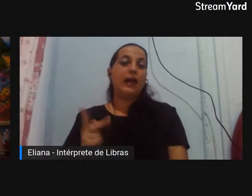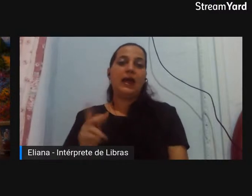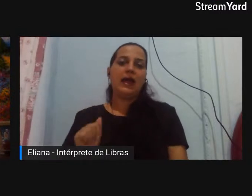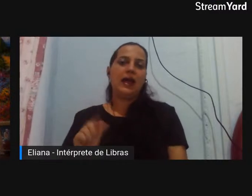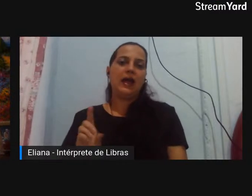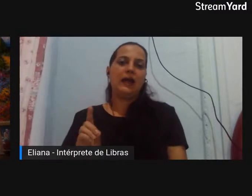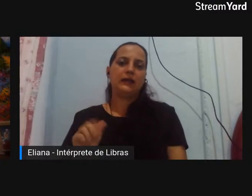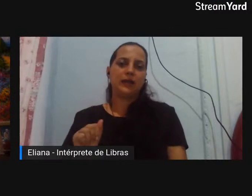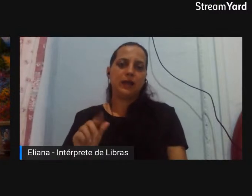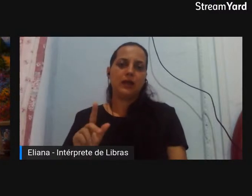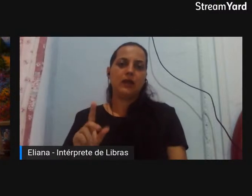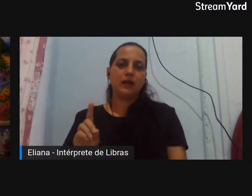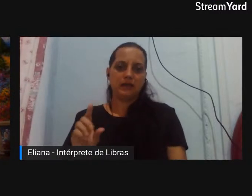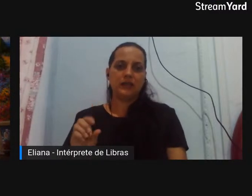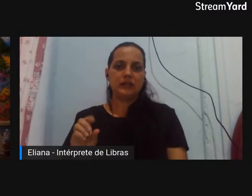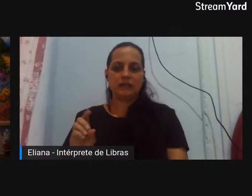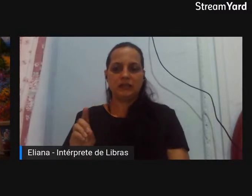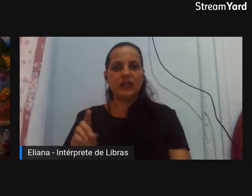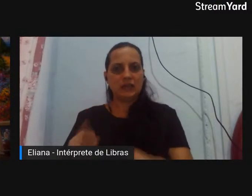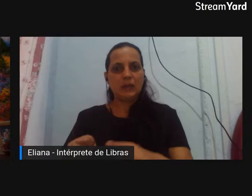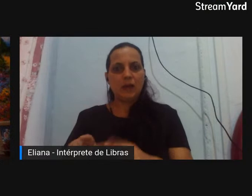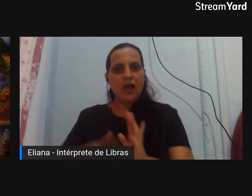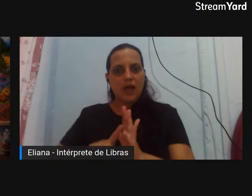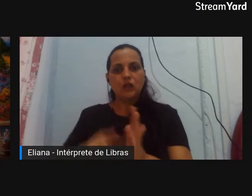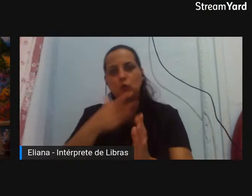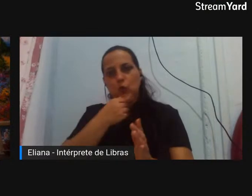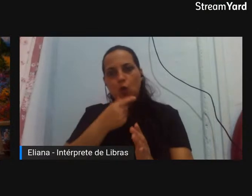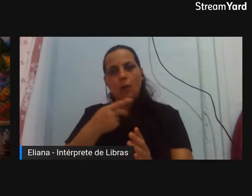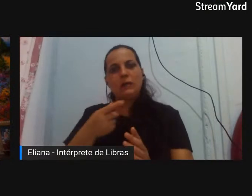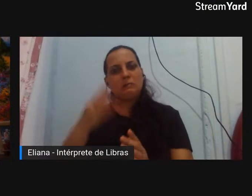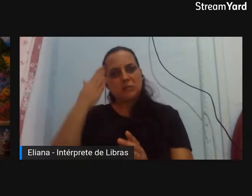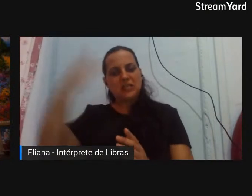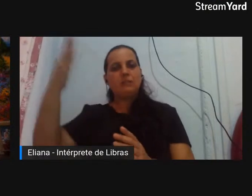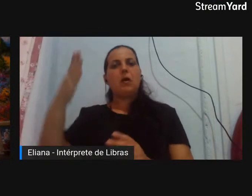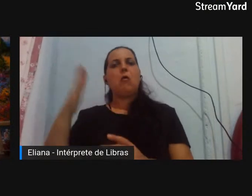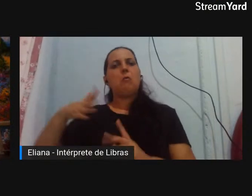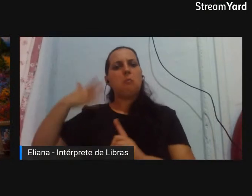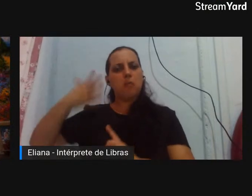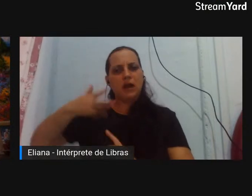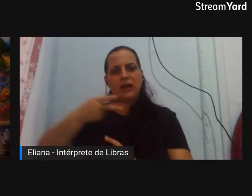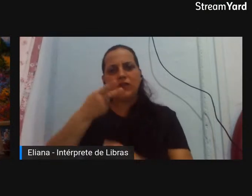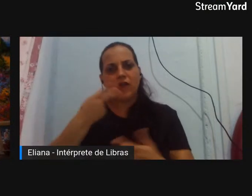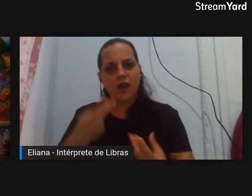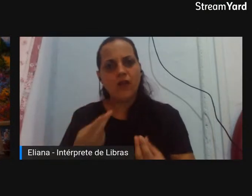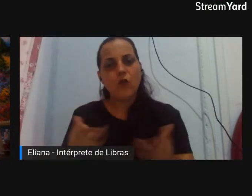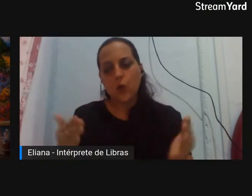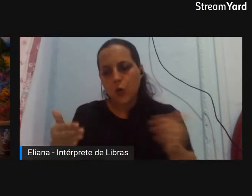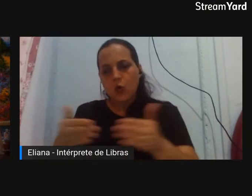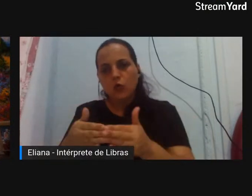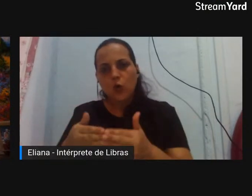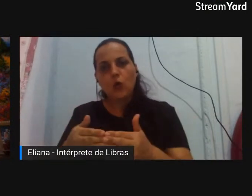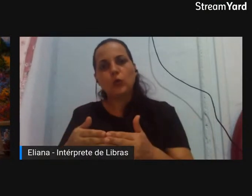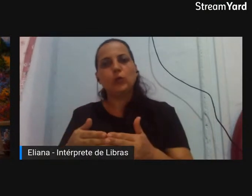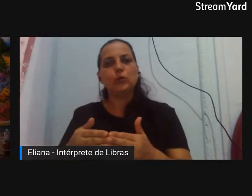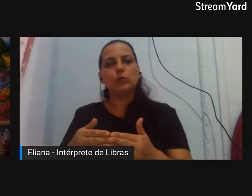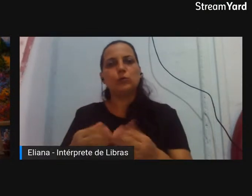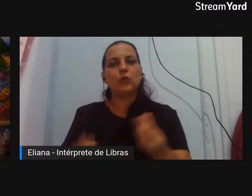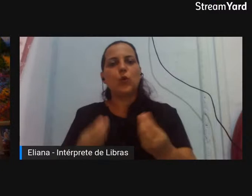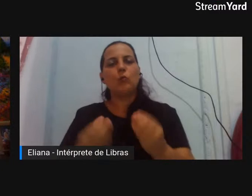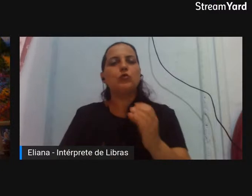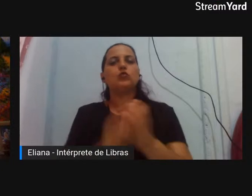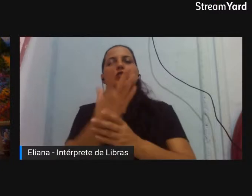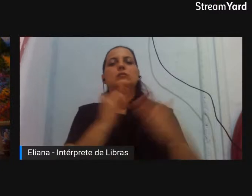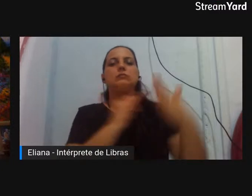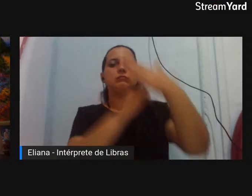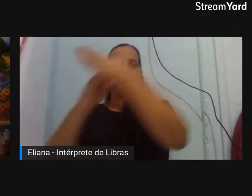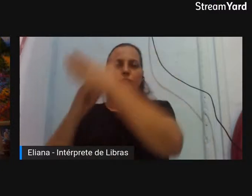principal nas definições sobre aquilo que nós vínhamos construindo.